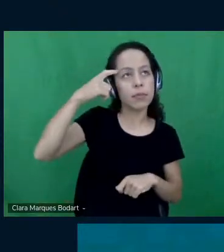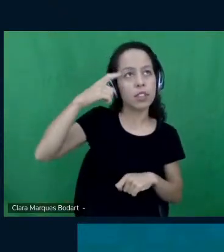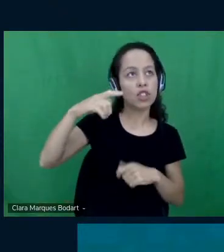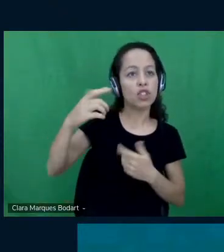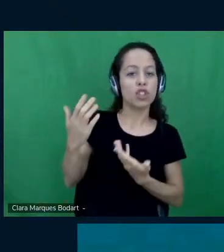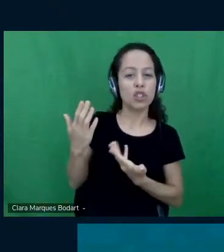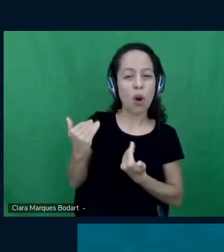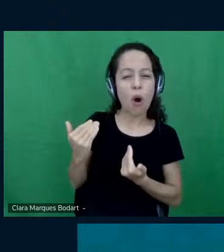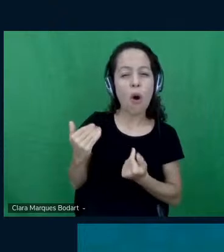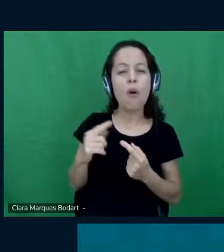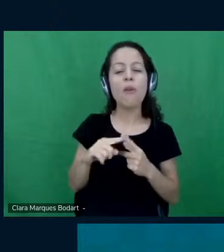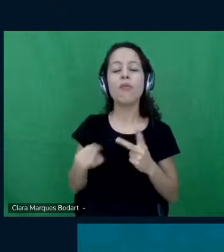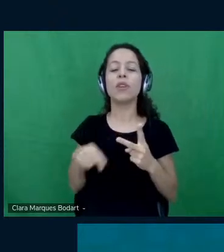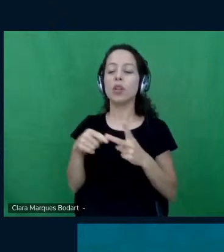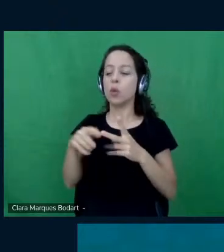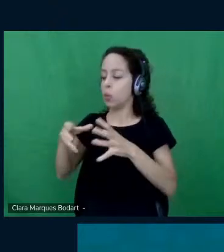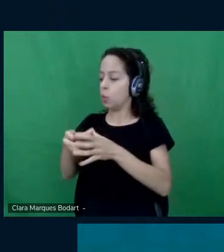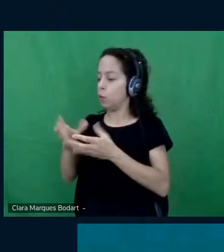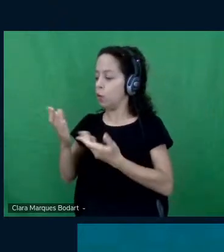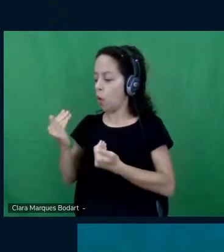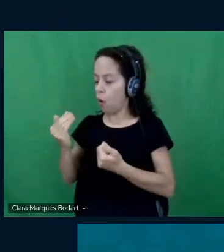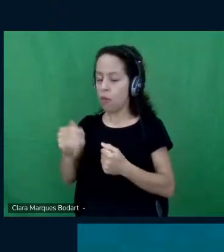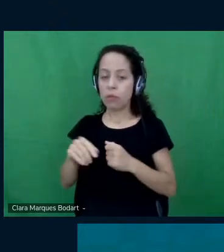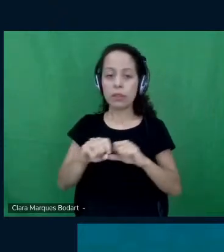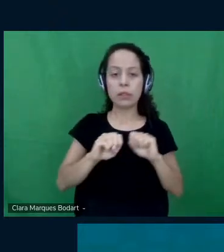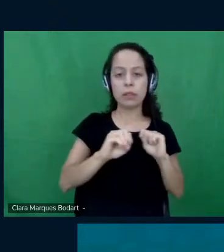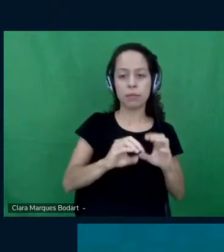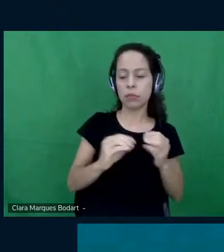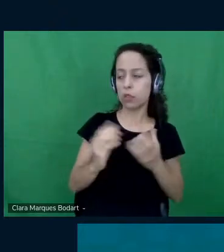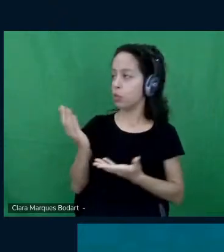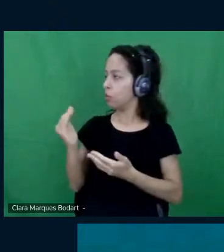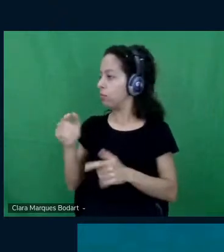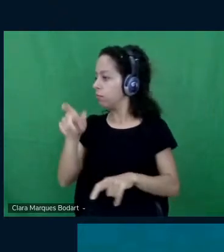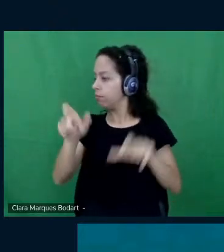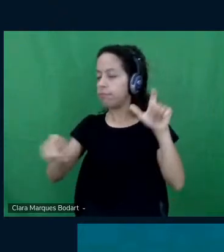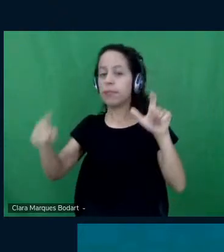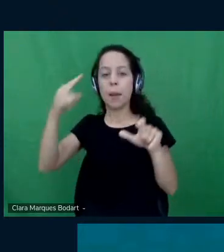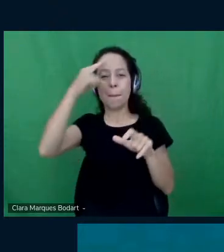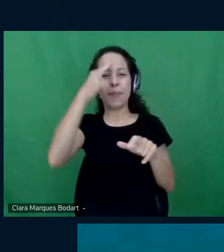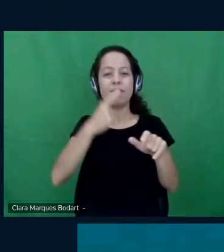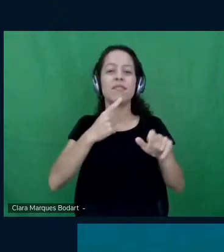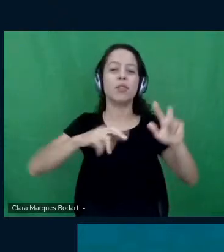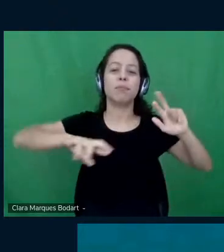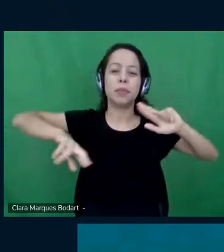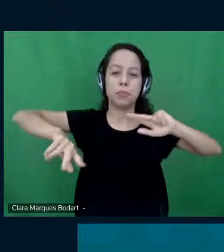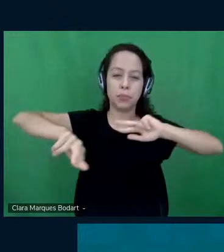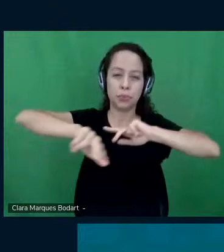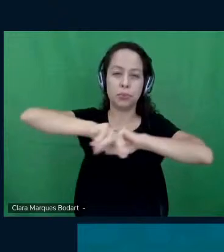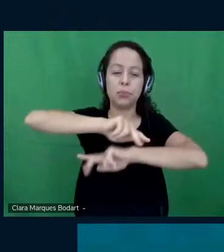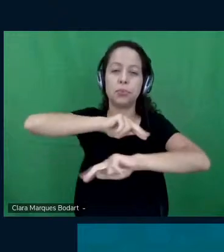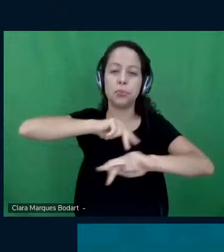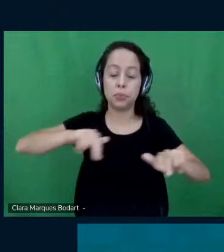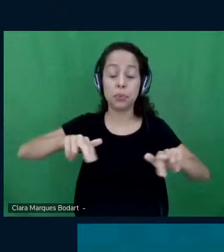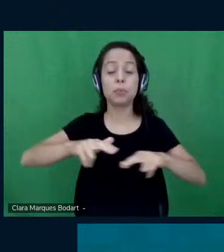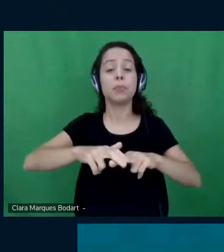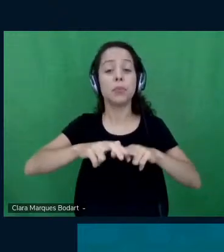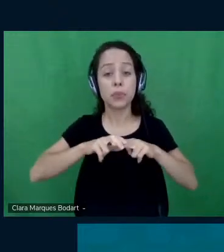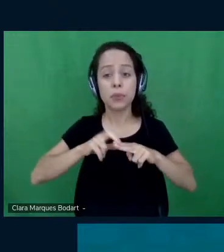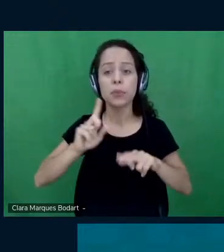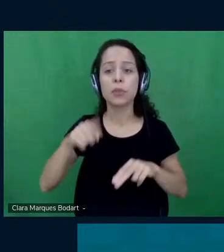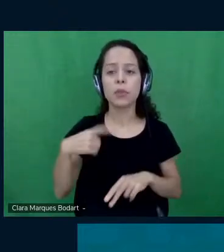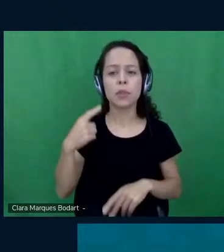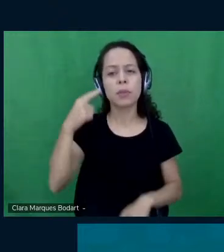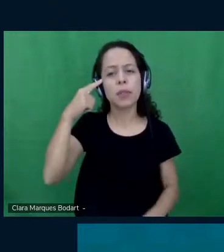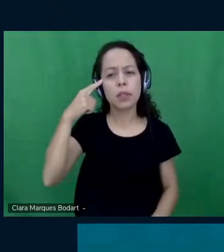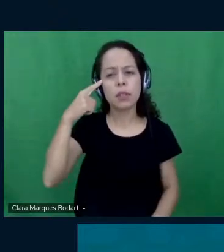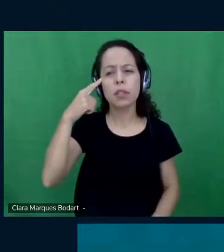educação, que é uma juventude absolutamente diversa. Por isso, a gente se perguntar qual